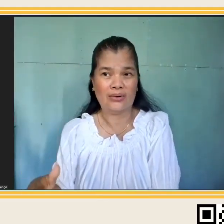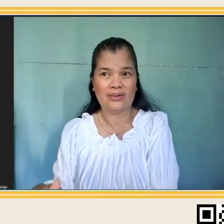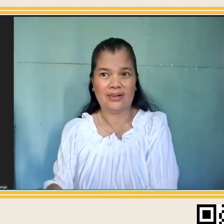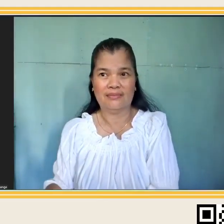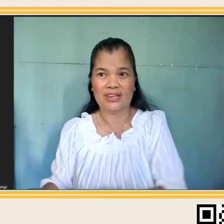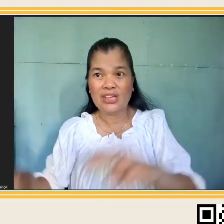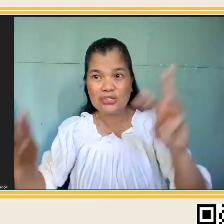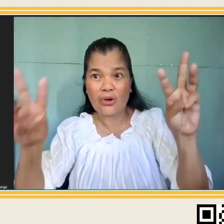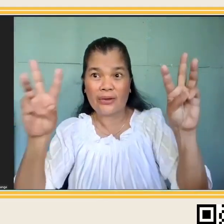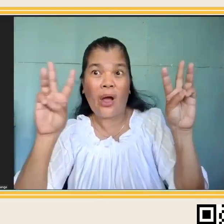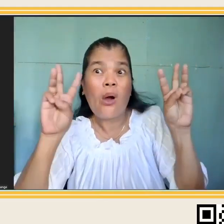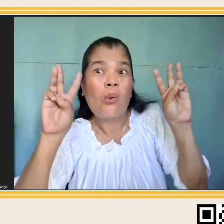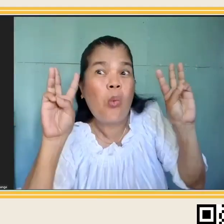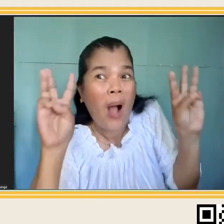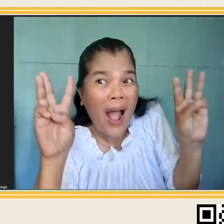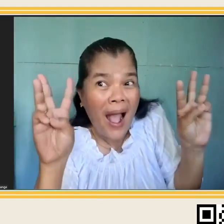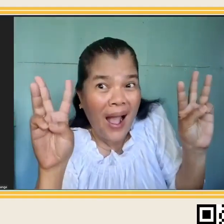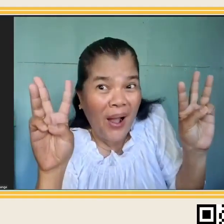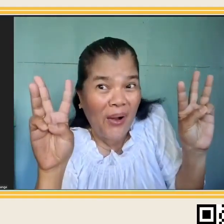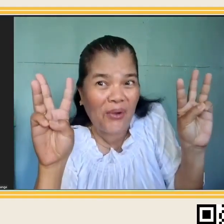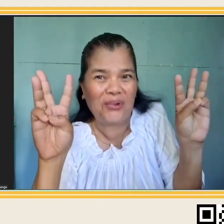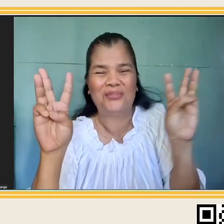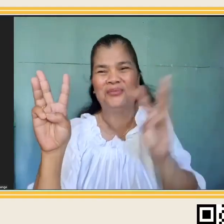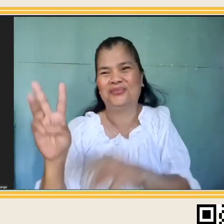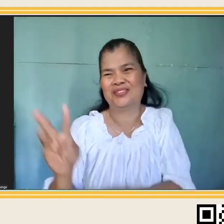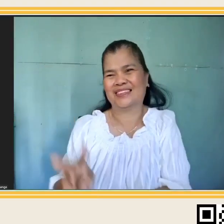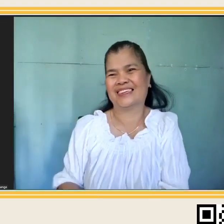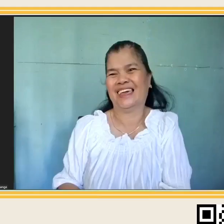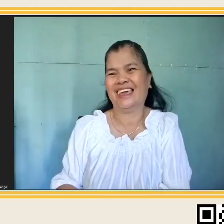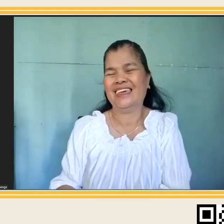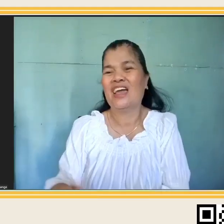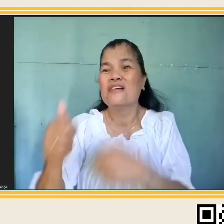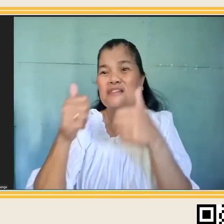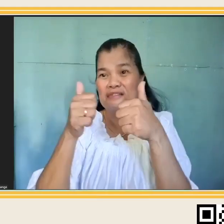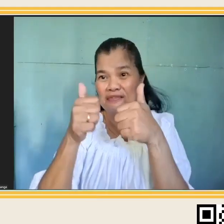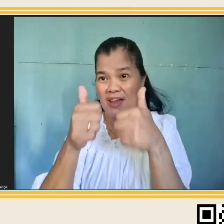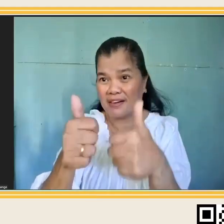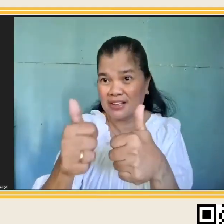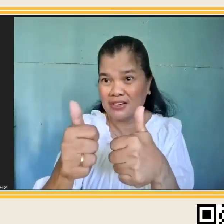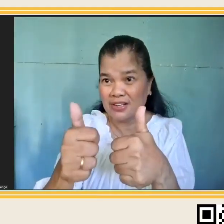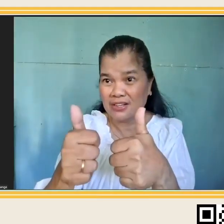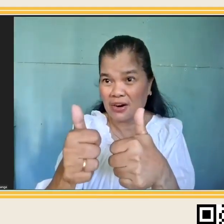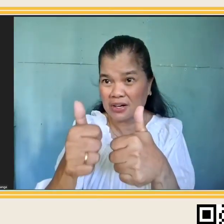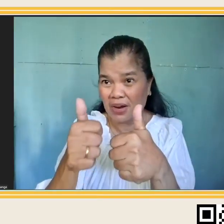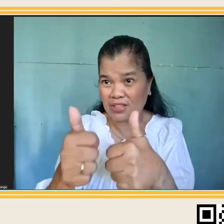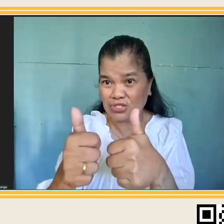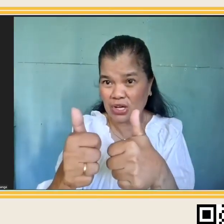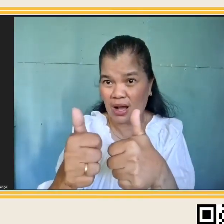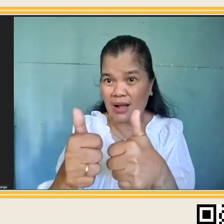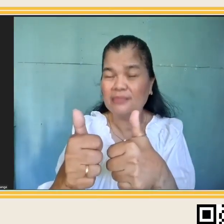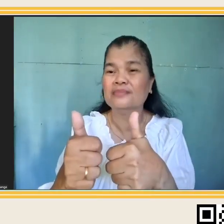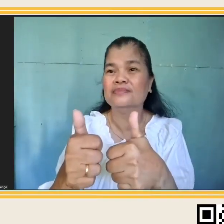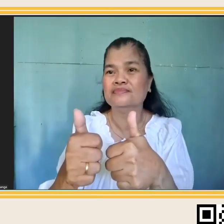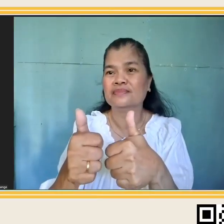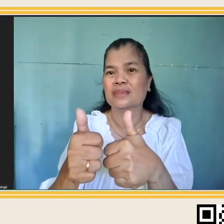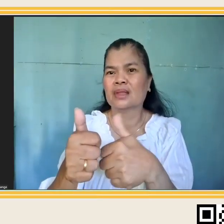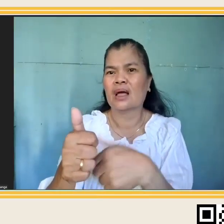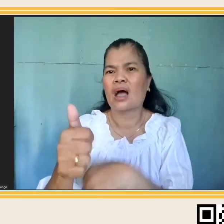Wow. Variation. Wow. Okay. Very good or great